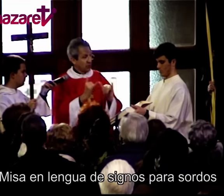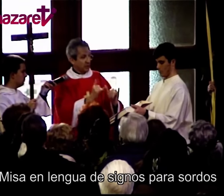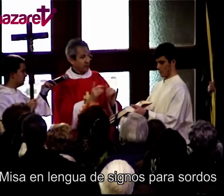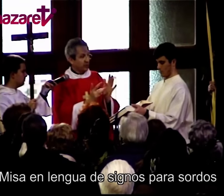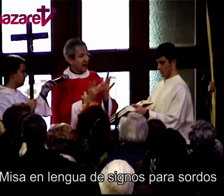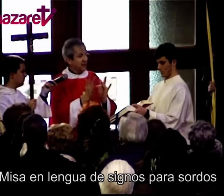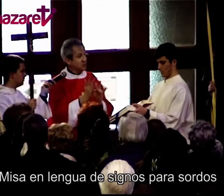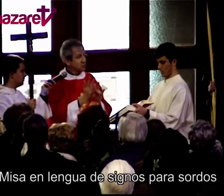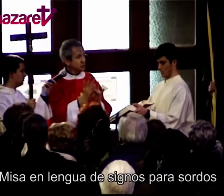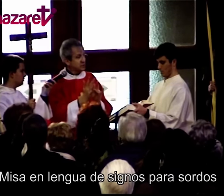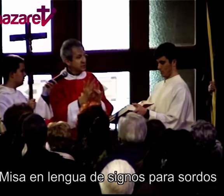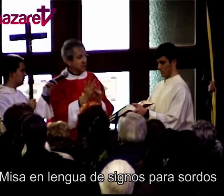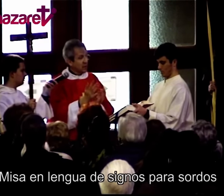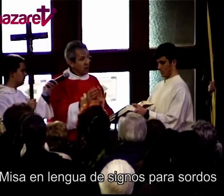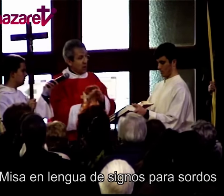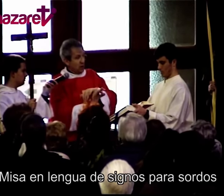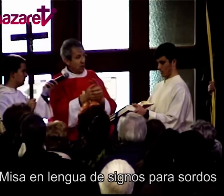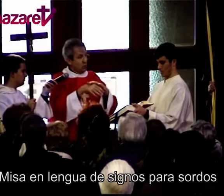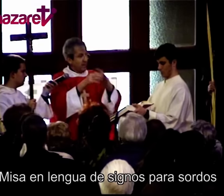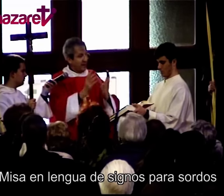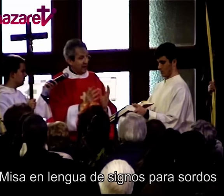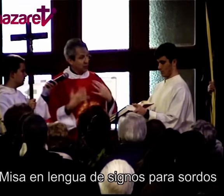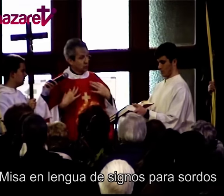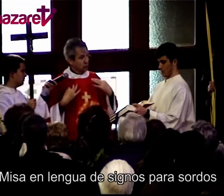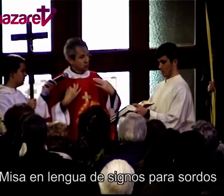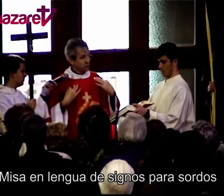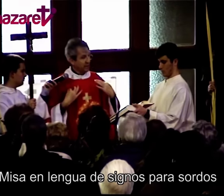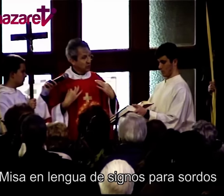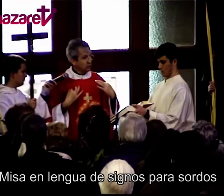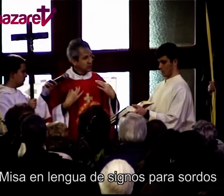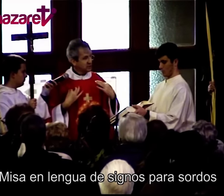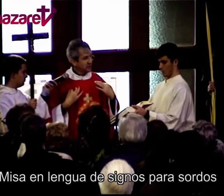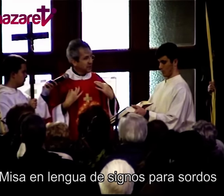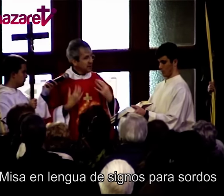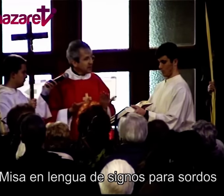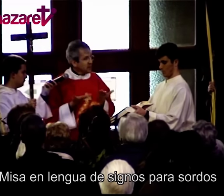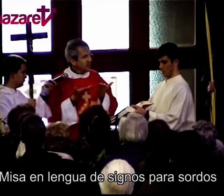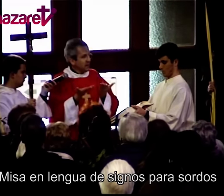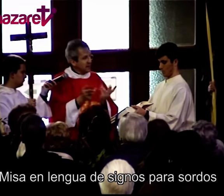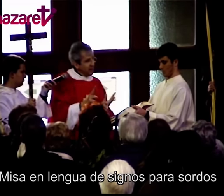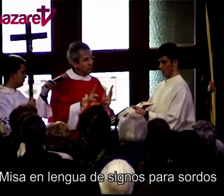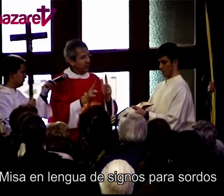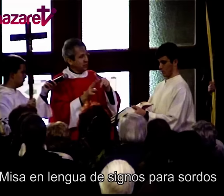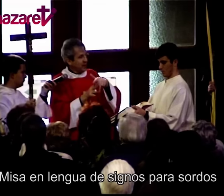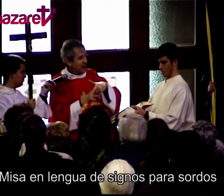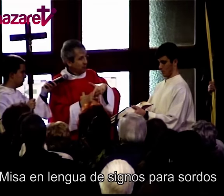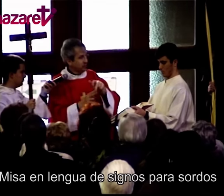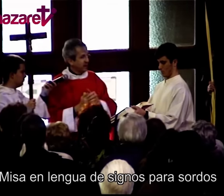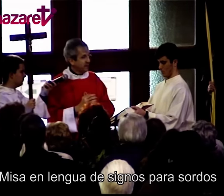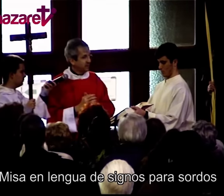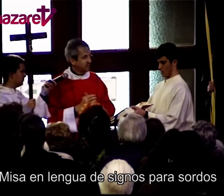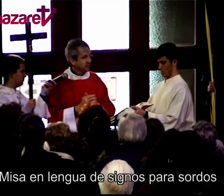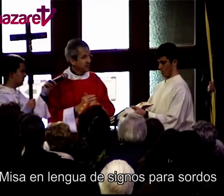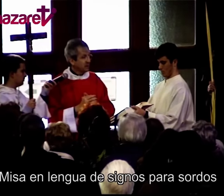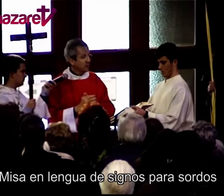Se lo llevaron a Jesús, lo aparejaron con sus mantos y le ayudaron a